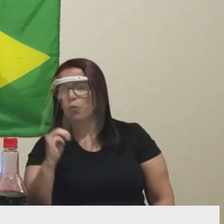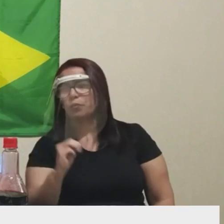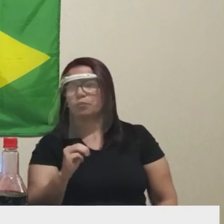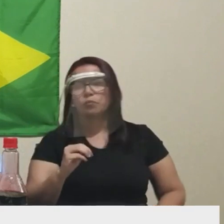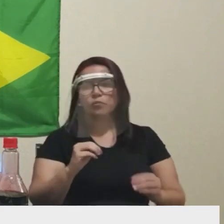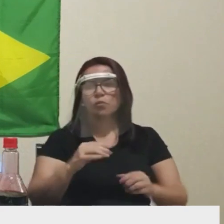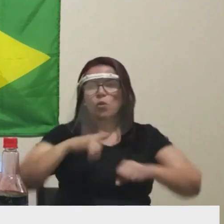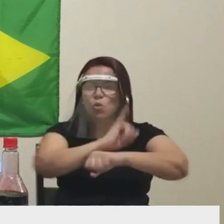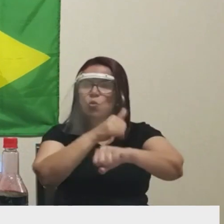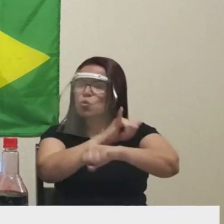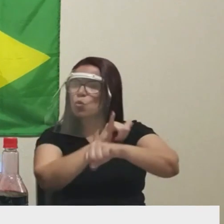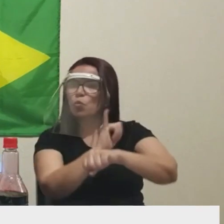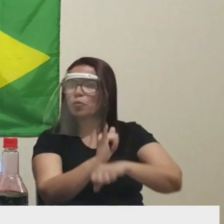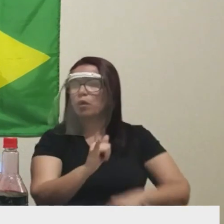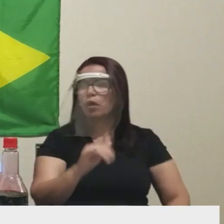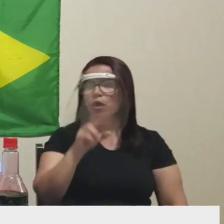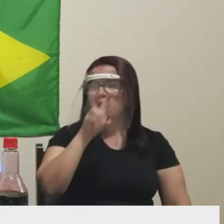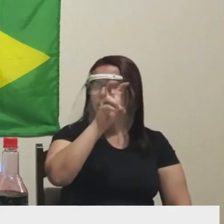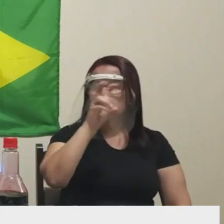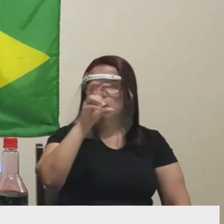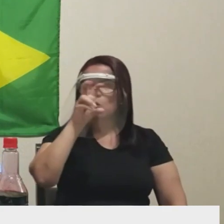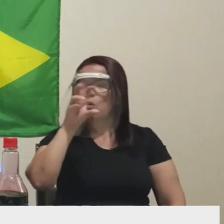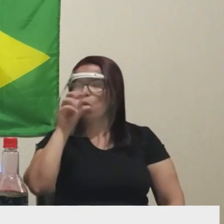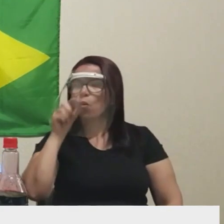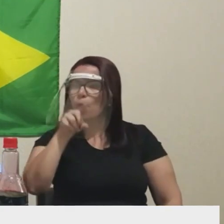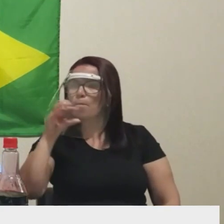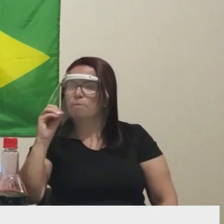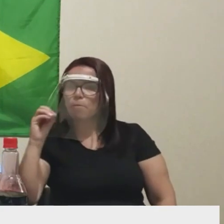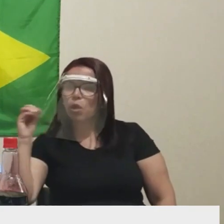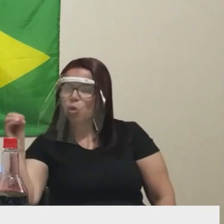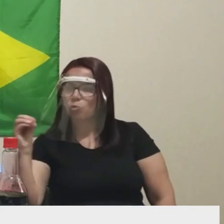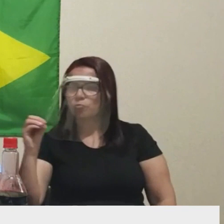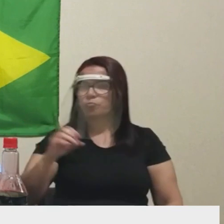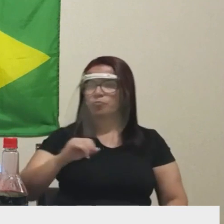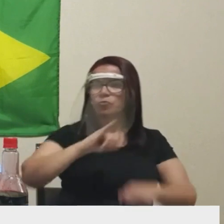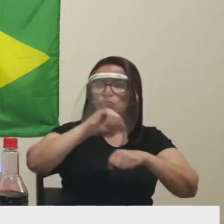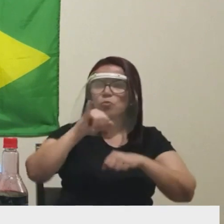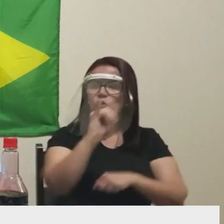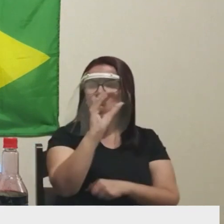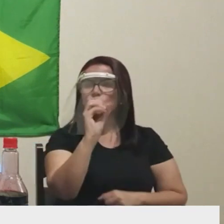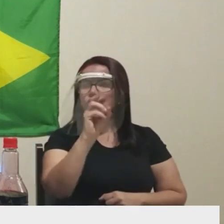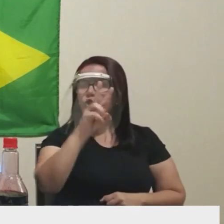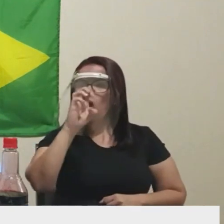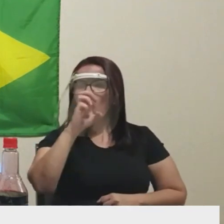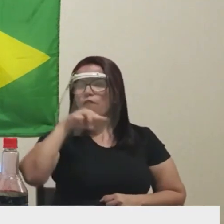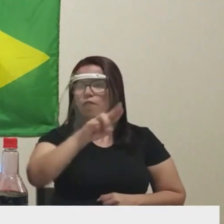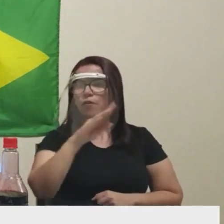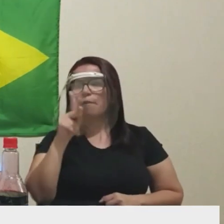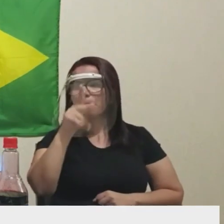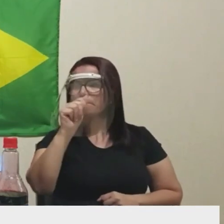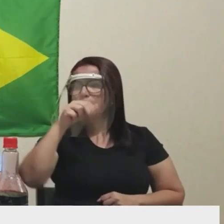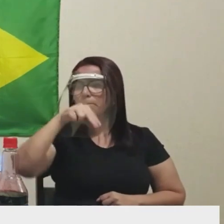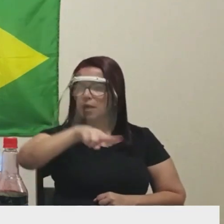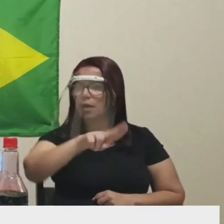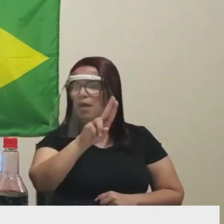nosso aqui. Daí vem a Jovem Pan News, 10 mil, Pingos e 73 mil, tá dando banho na gente. Vou ter que